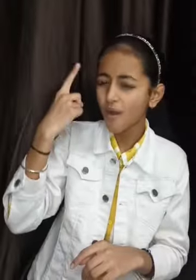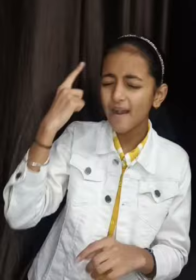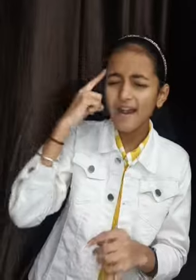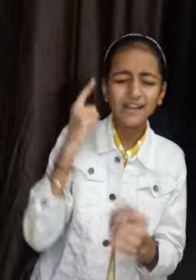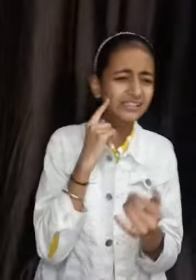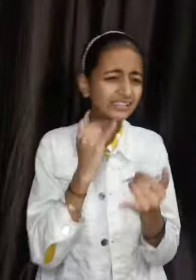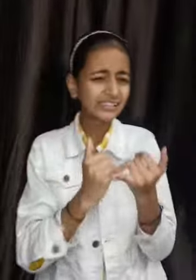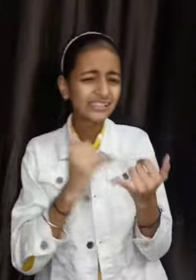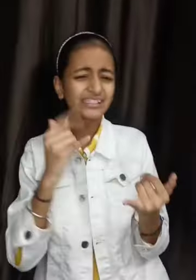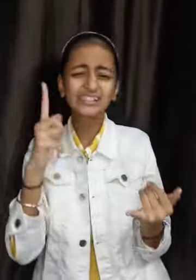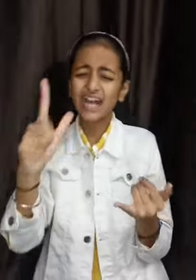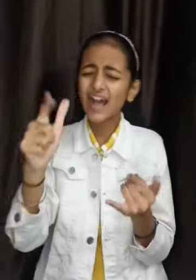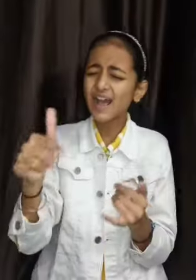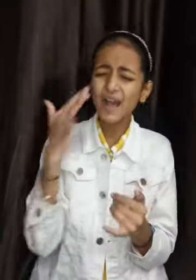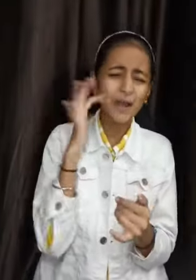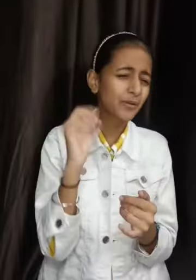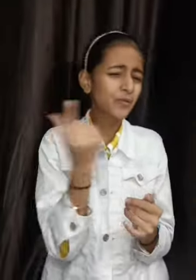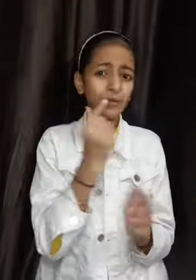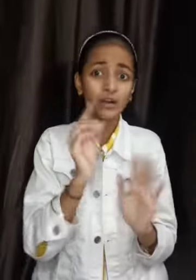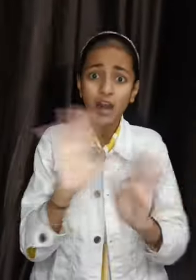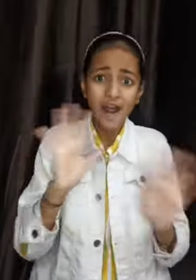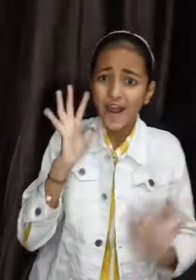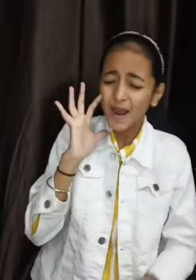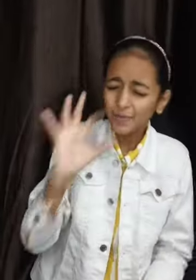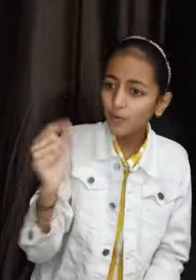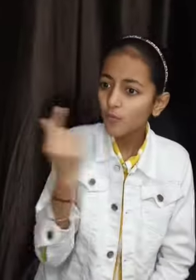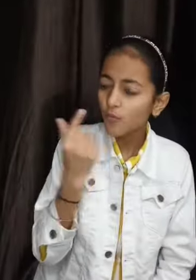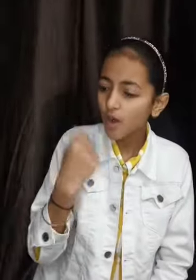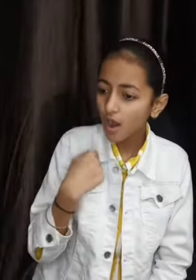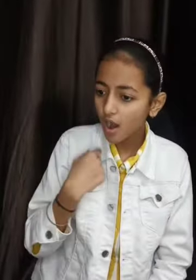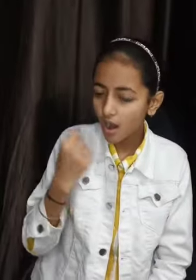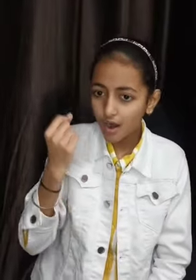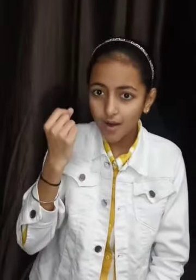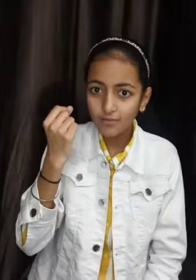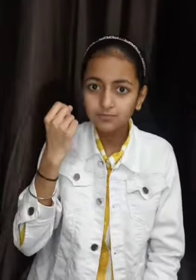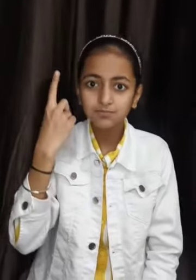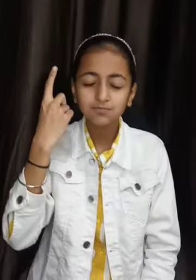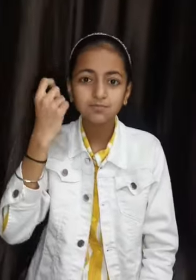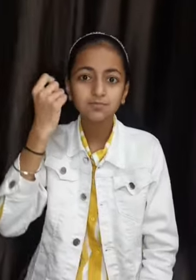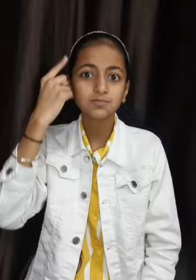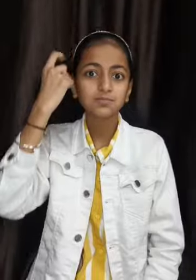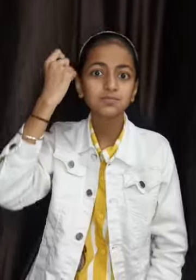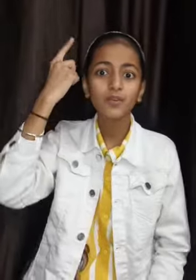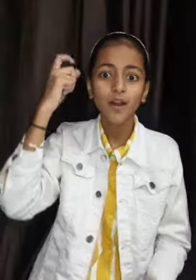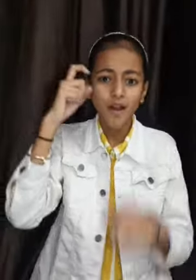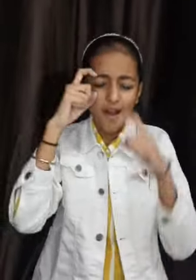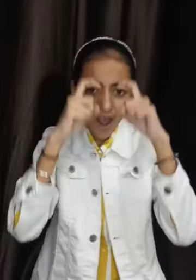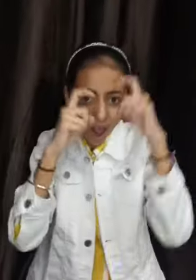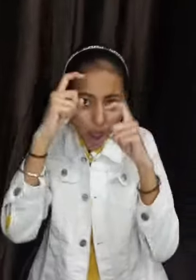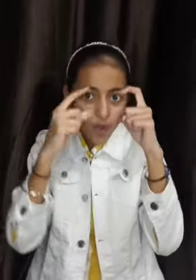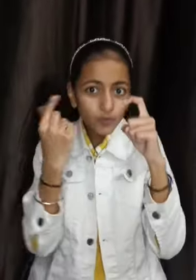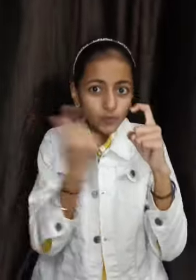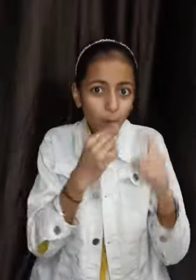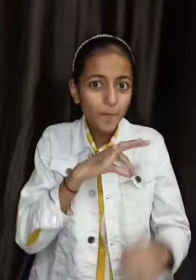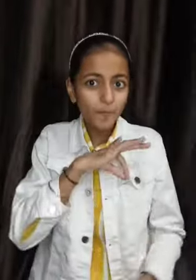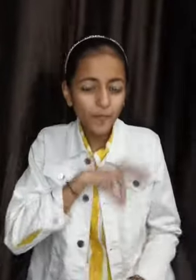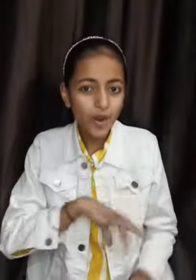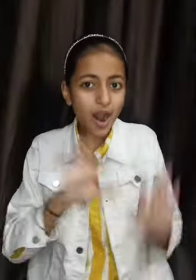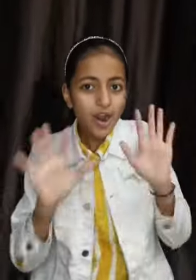से समझाया। उन्होंने हमें बताया कि सांकेतिक भाषा भी उतनी ही महत्व है जितनी कि अन्य भाषाएं